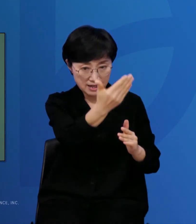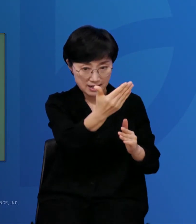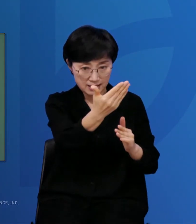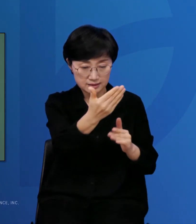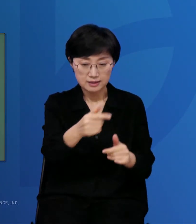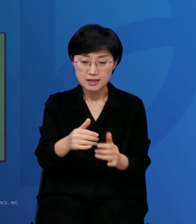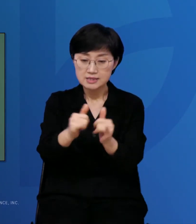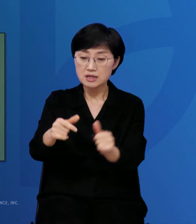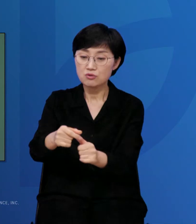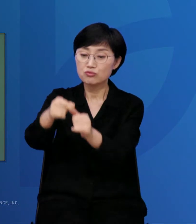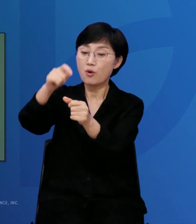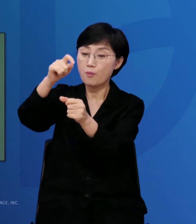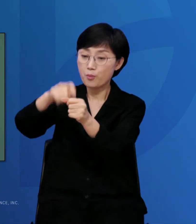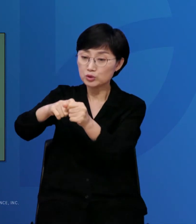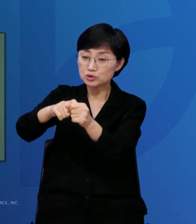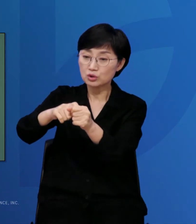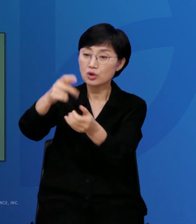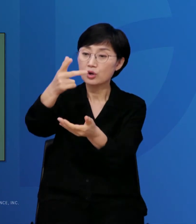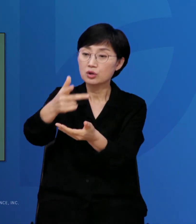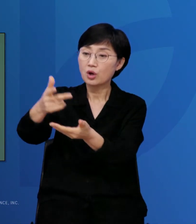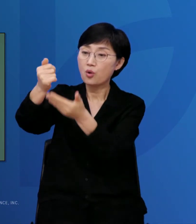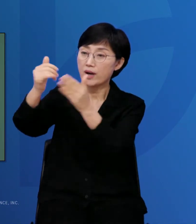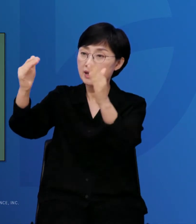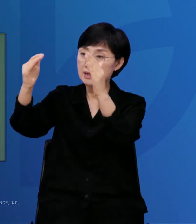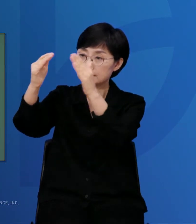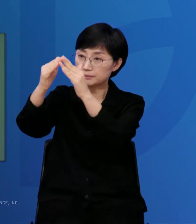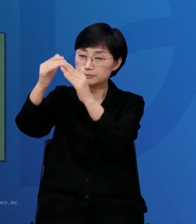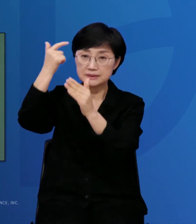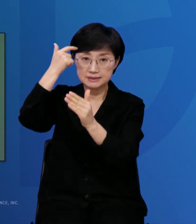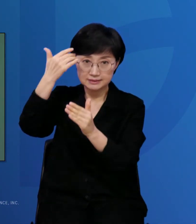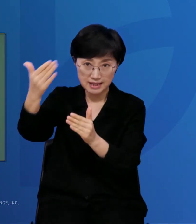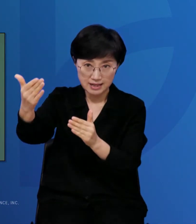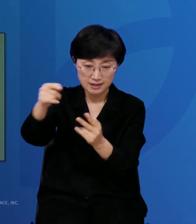게 성전이란 말이에요.